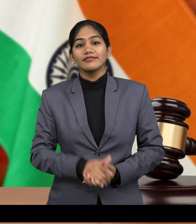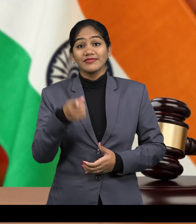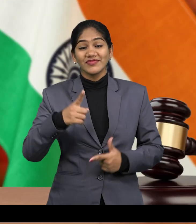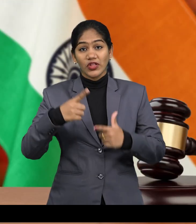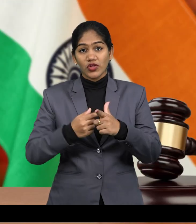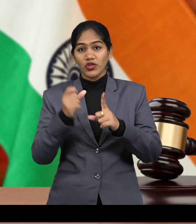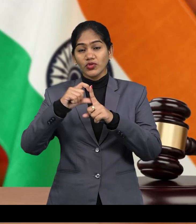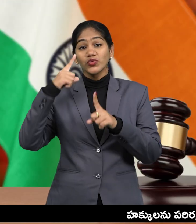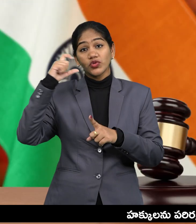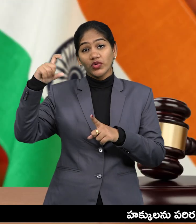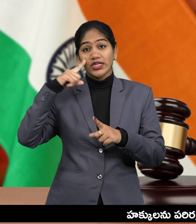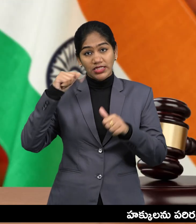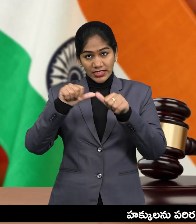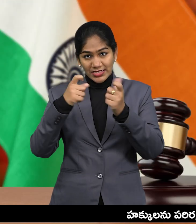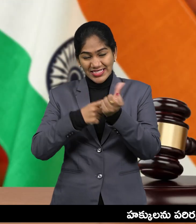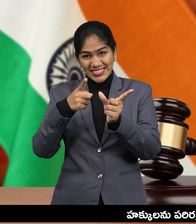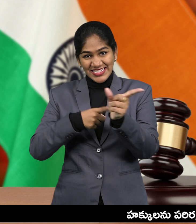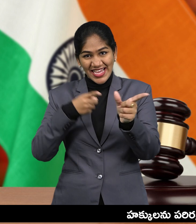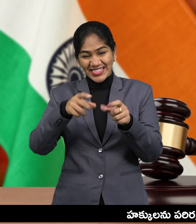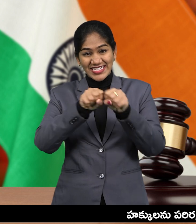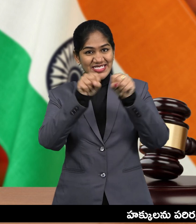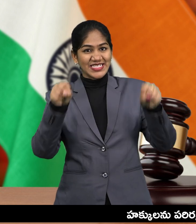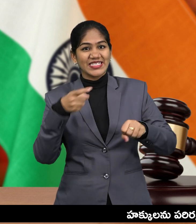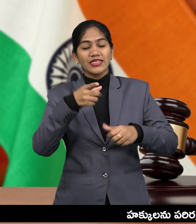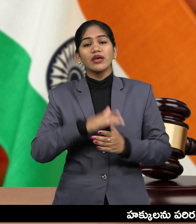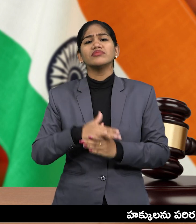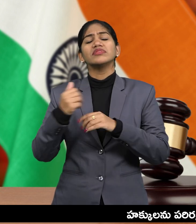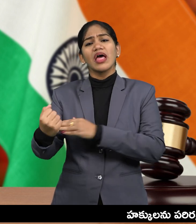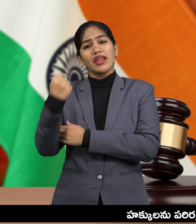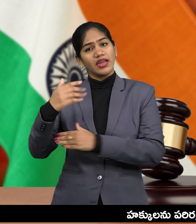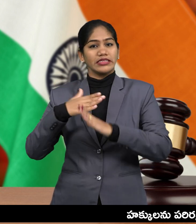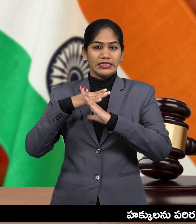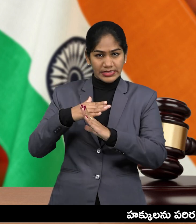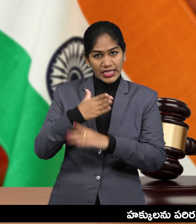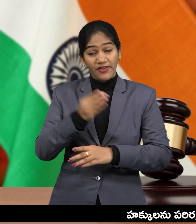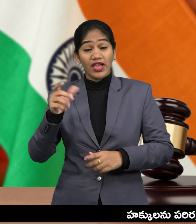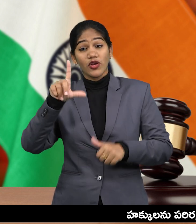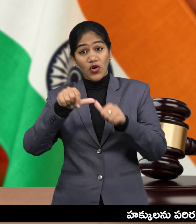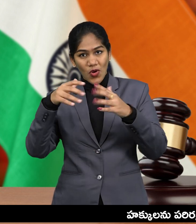ఏకీకృత న్యాయ వ్యవస్థ హక్కులను పరిరక్షిస్తుంది మరియు చట్టాలను వివరిస్తుంది.